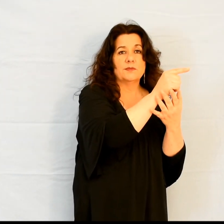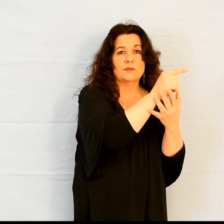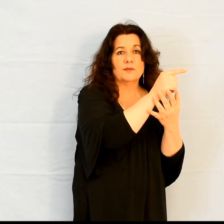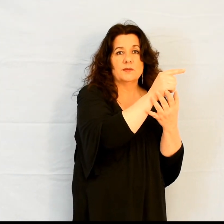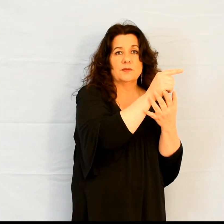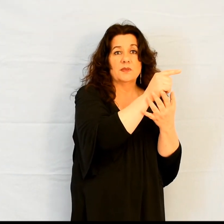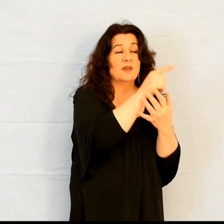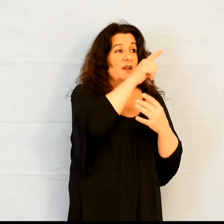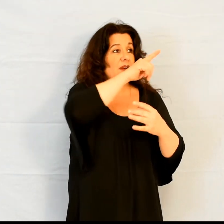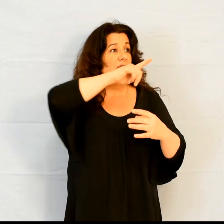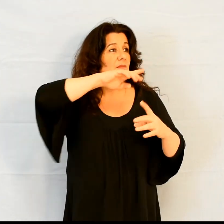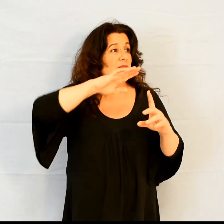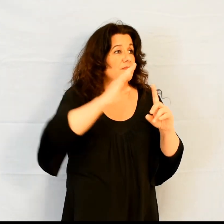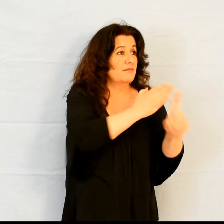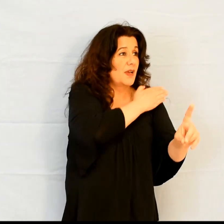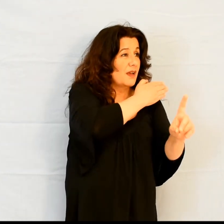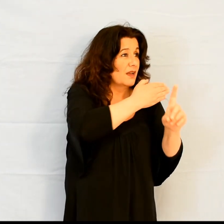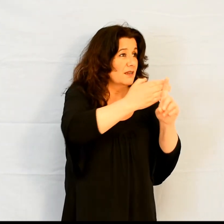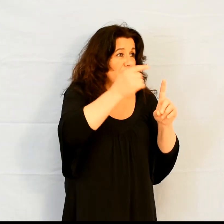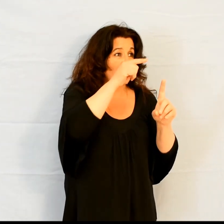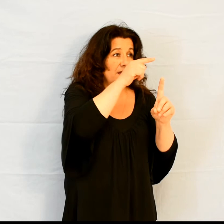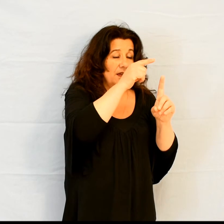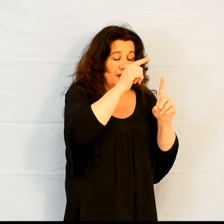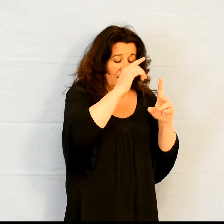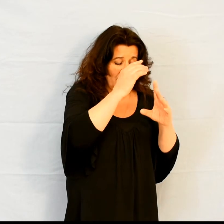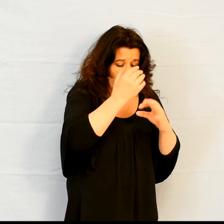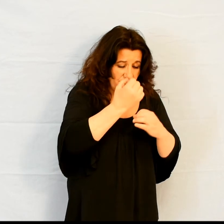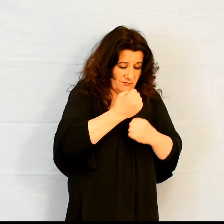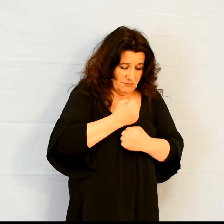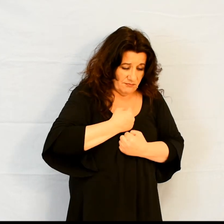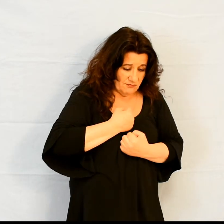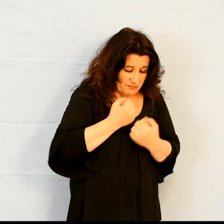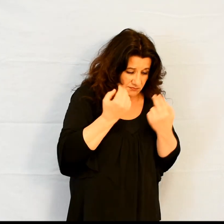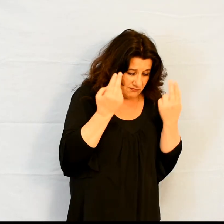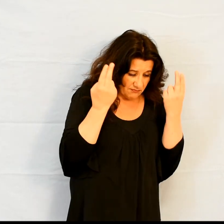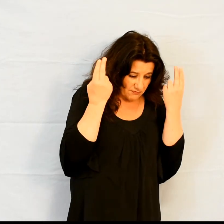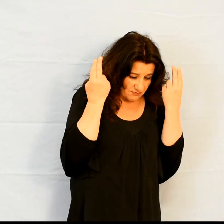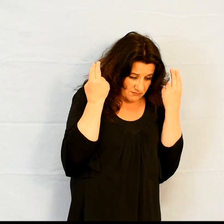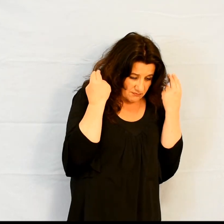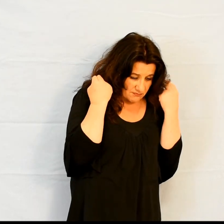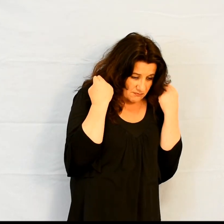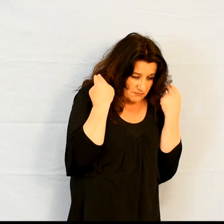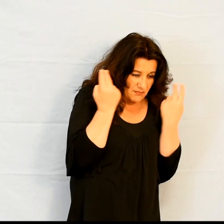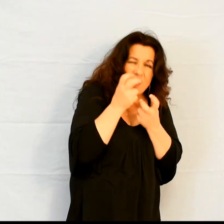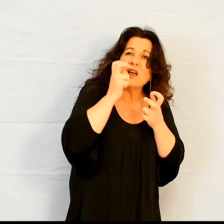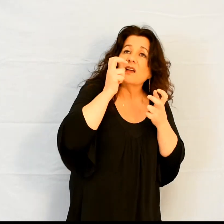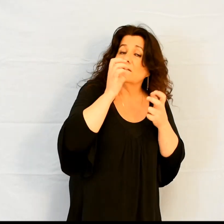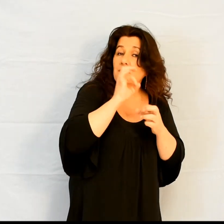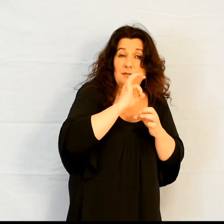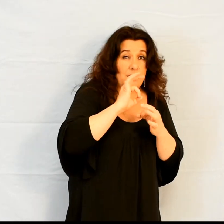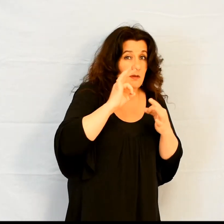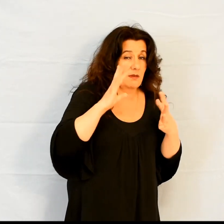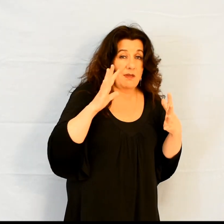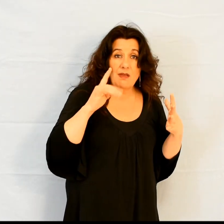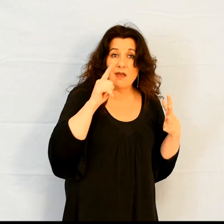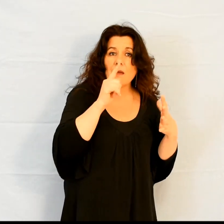Maltraité, il s'humilie, il n'ouvre pas la bouche, comme un agneau conduit à